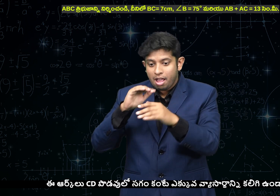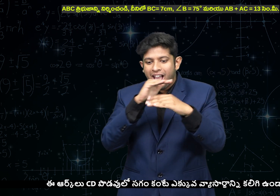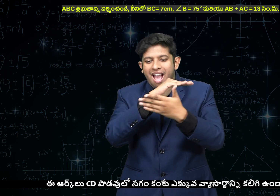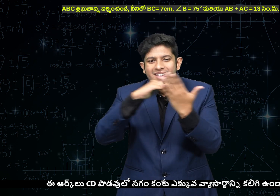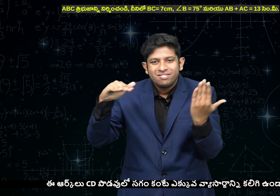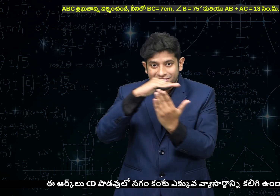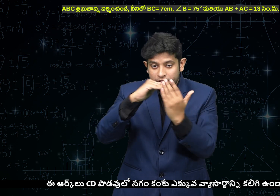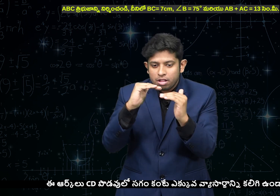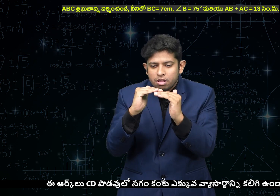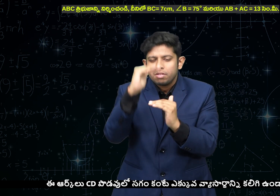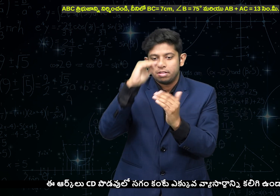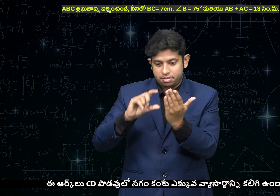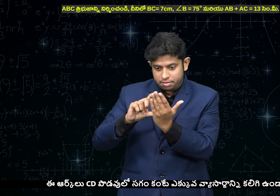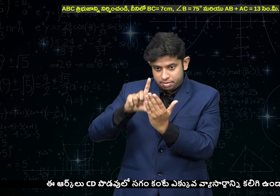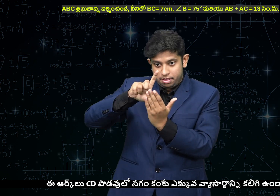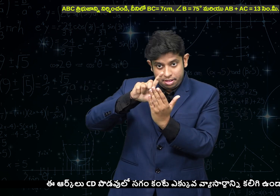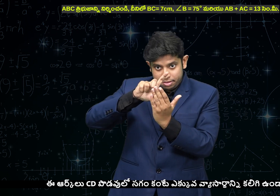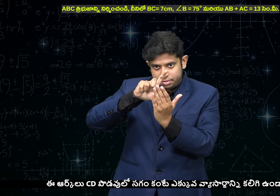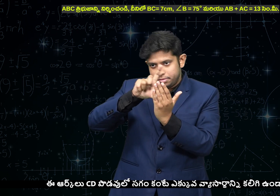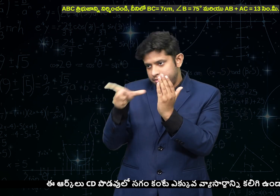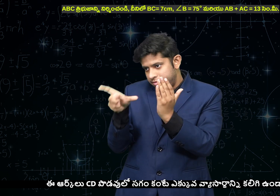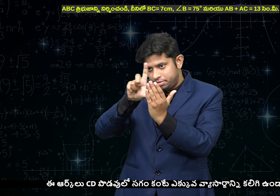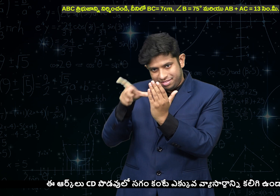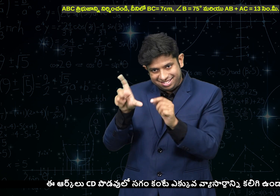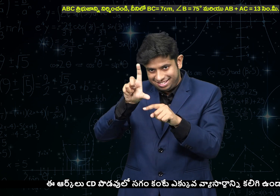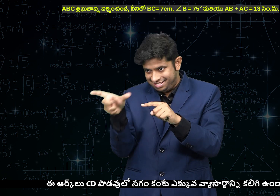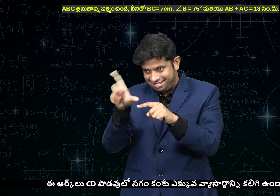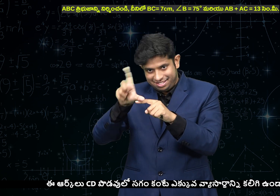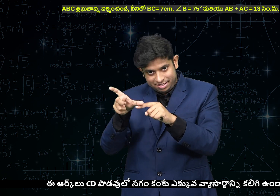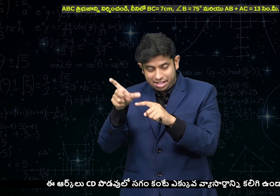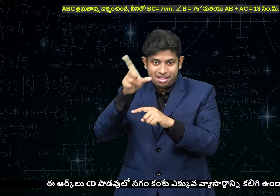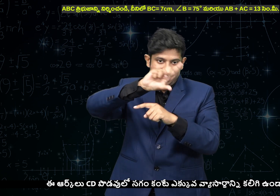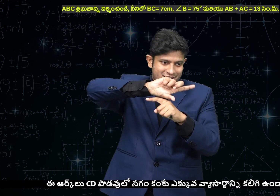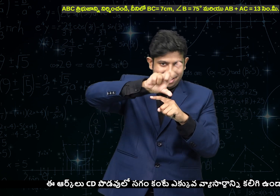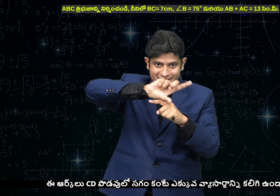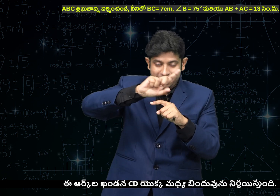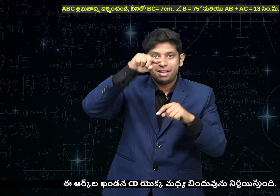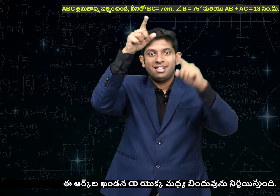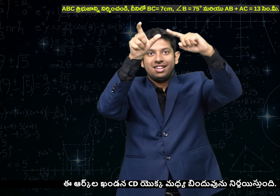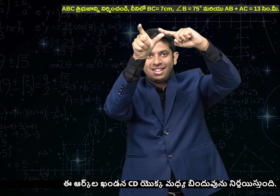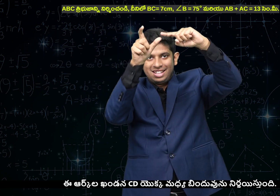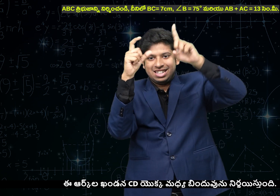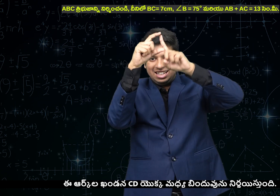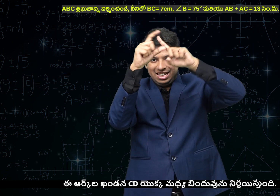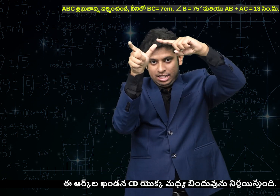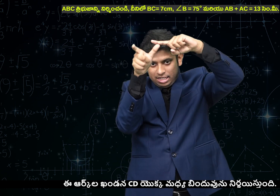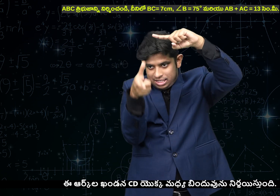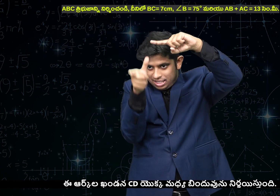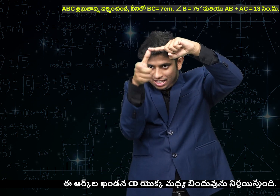ఆర్క్లు సిడి పొడవులో సగం కంటే ఎక్కువ వ్యాసార్థాన్ని కలిగి ఉండాలి. ఈ ఆర్క్ల ఖండన సిడి